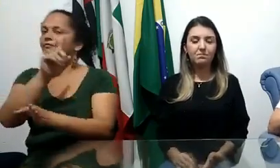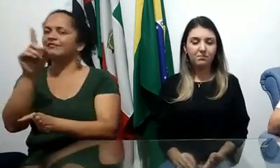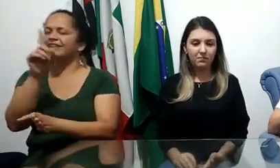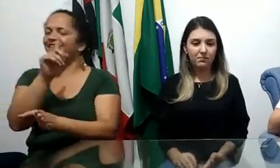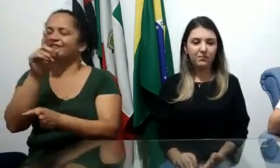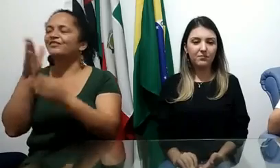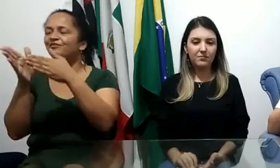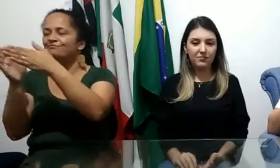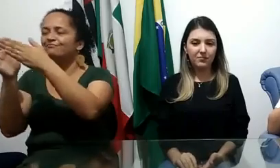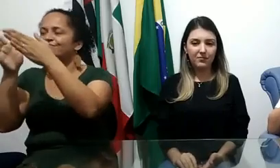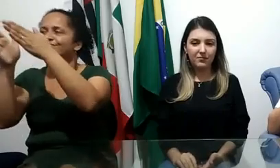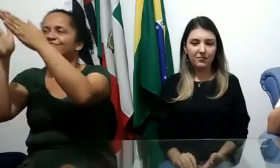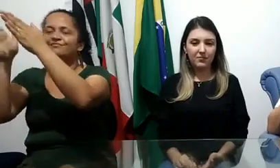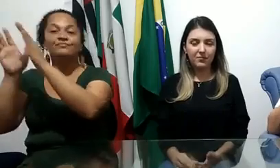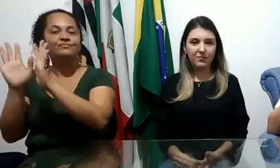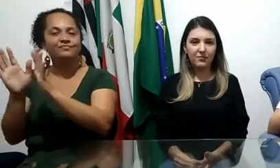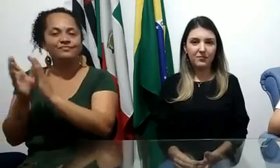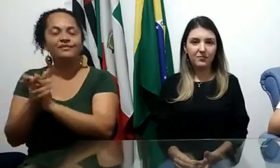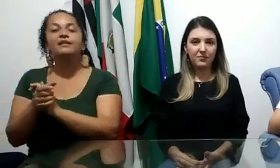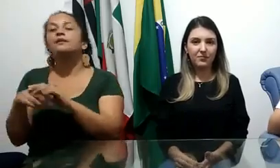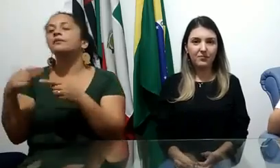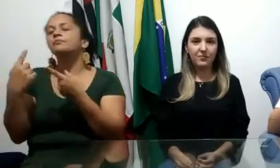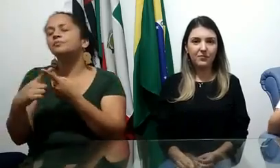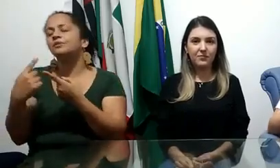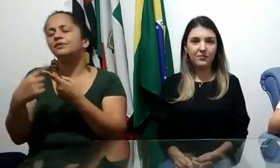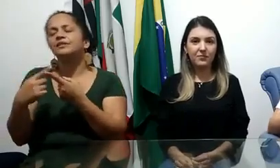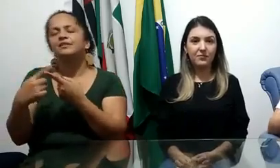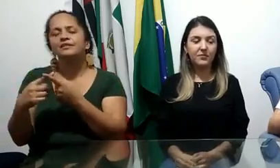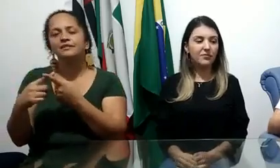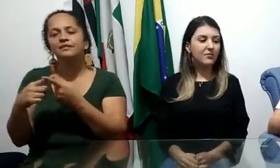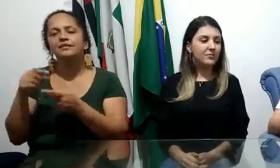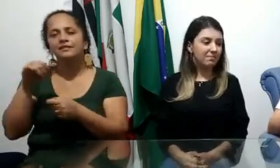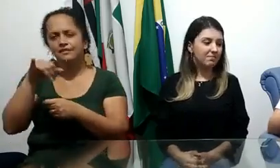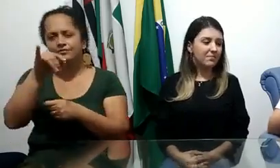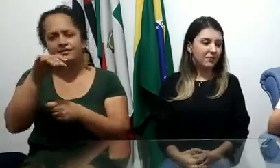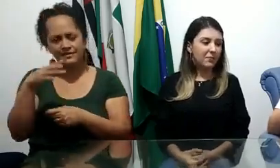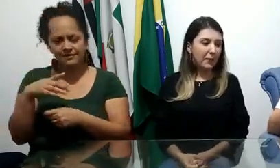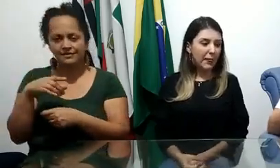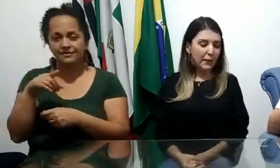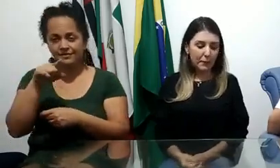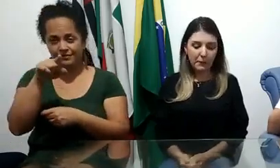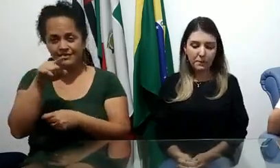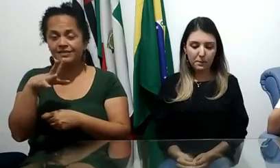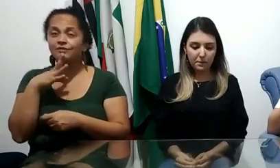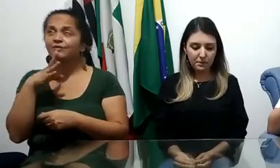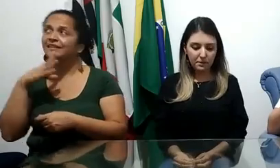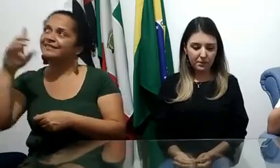caminho, porque é impossível, é quase impossível.